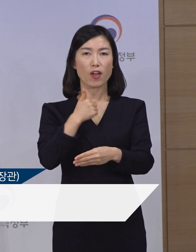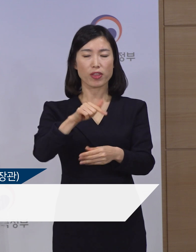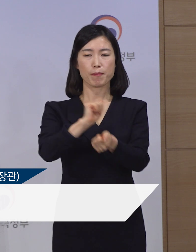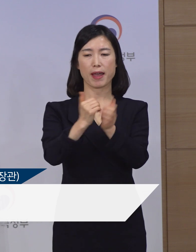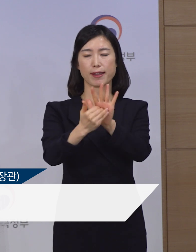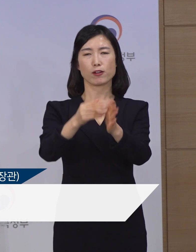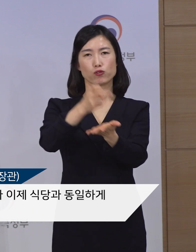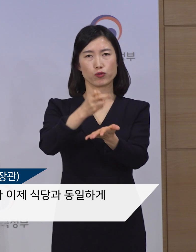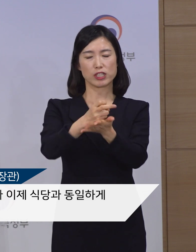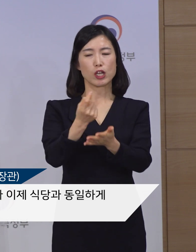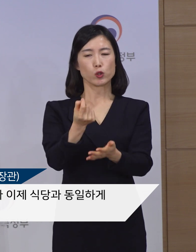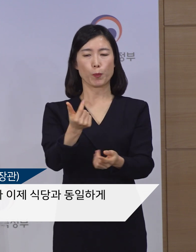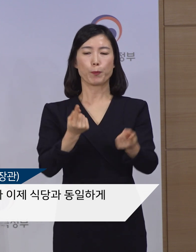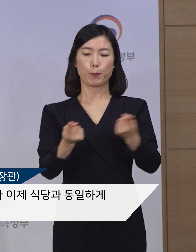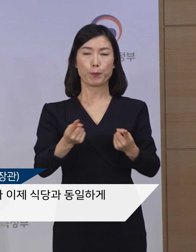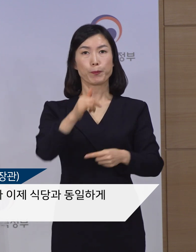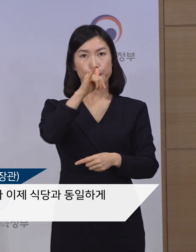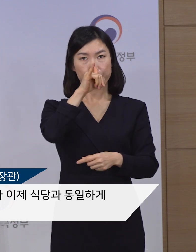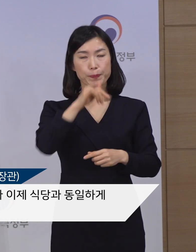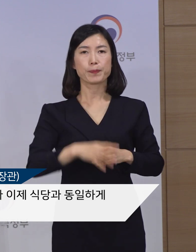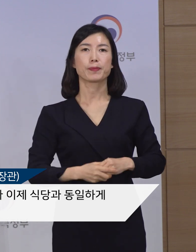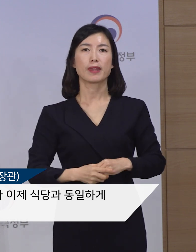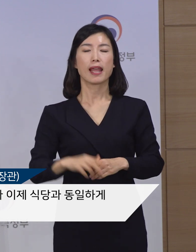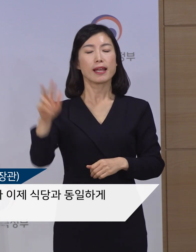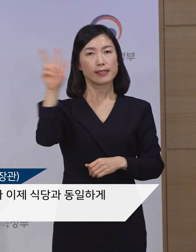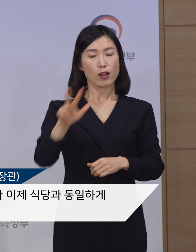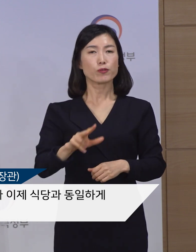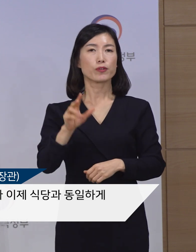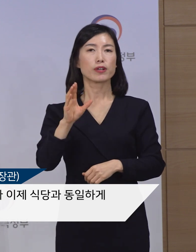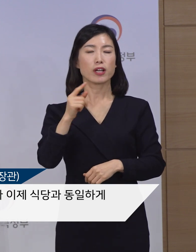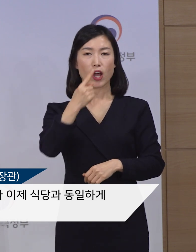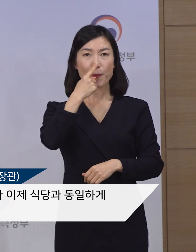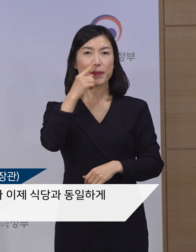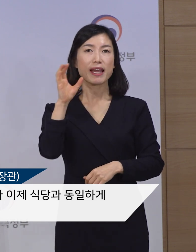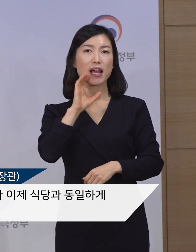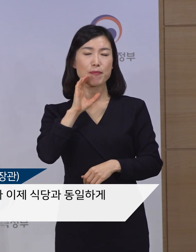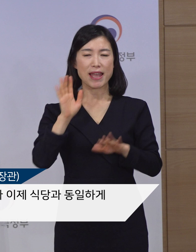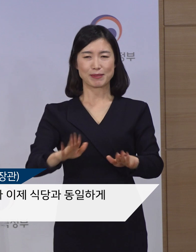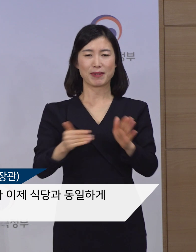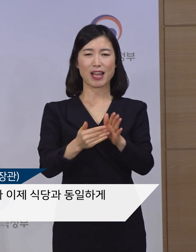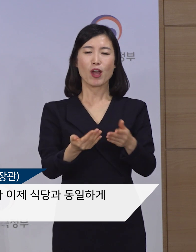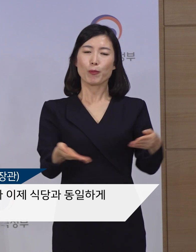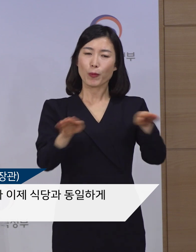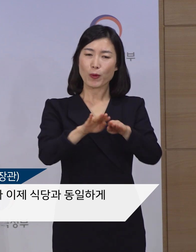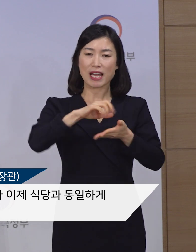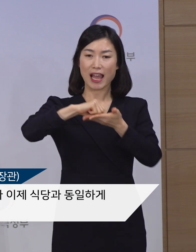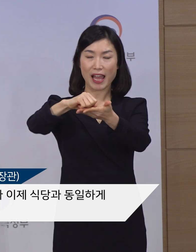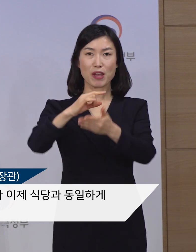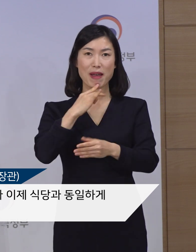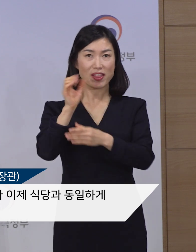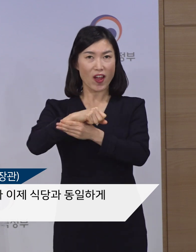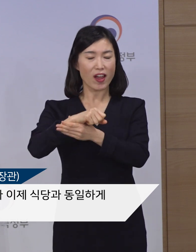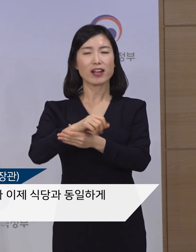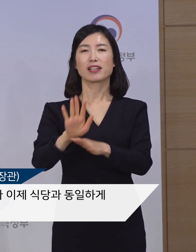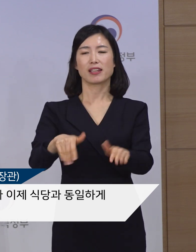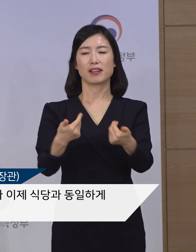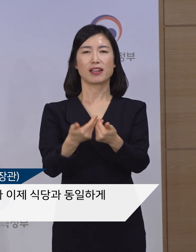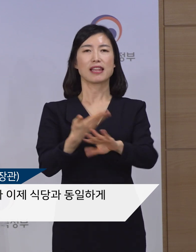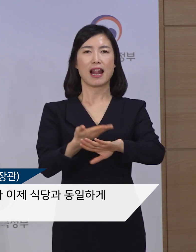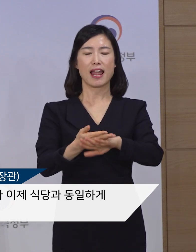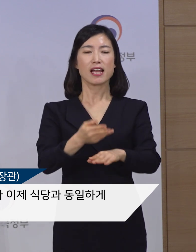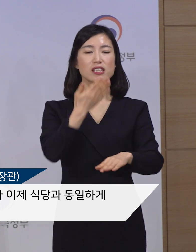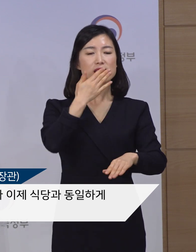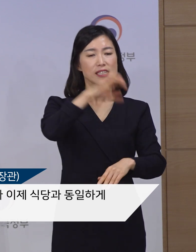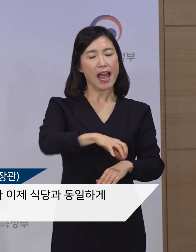일부 조정합니다. 전국의 카페는 그간 포장과 배달만 허용하였으나 이제 식당과 동일하게 매장